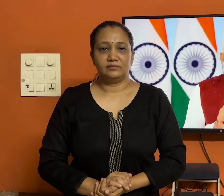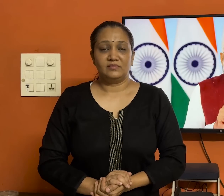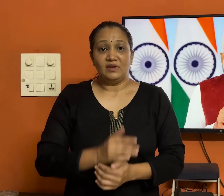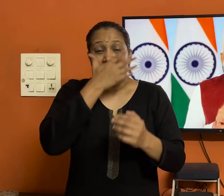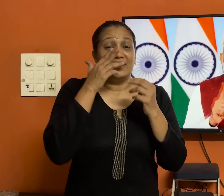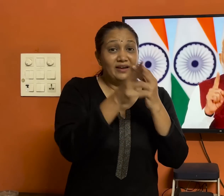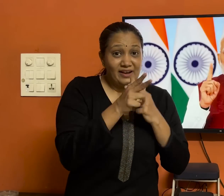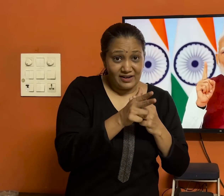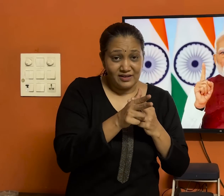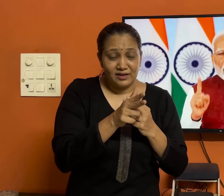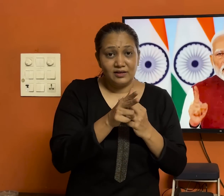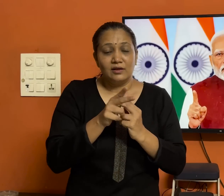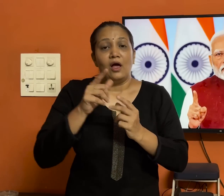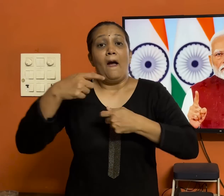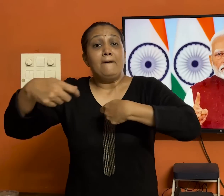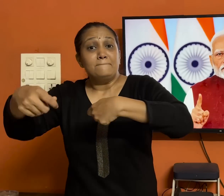टेरर और